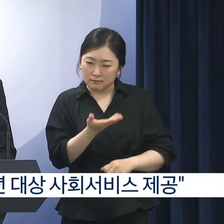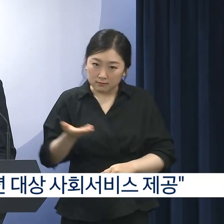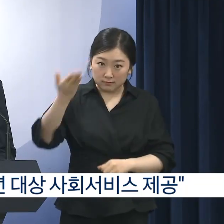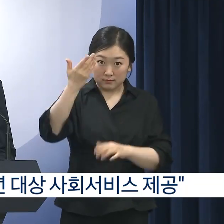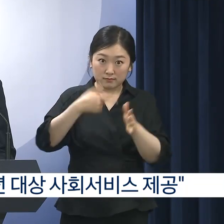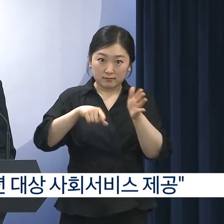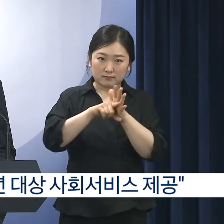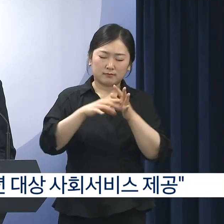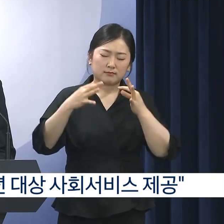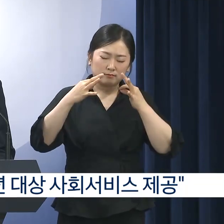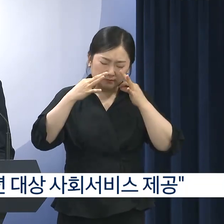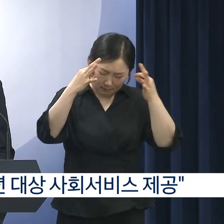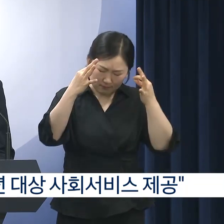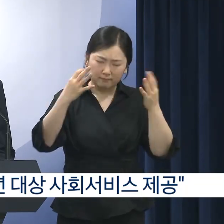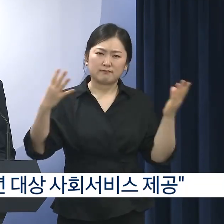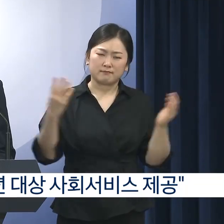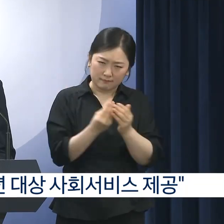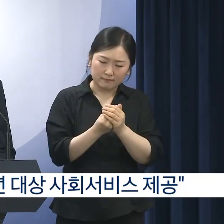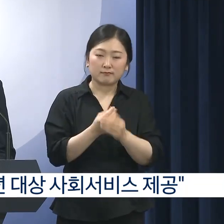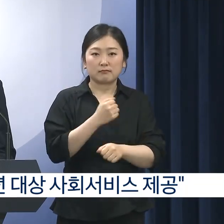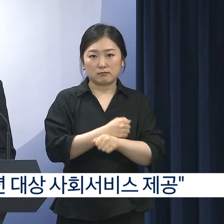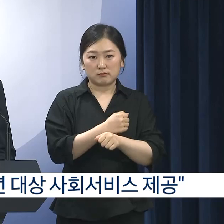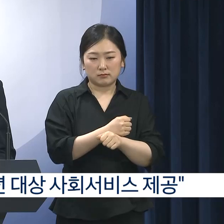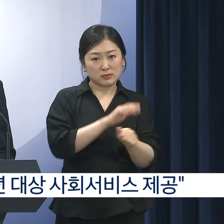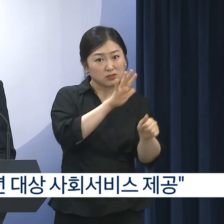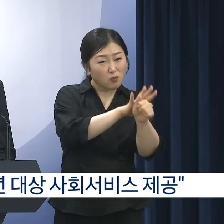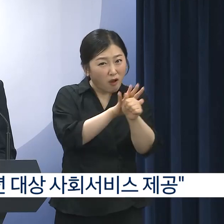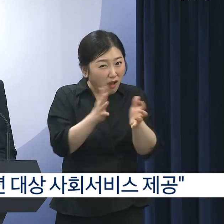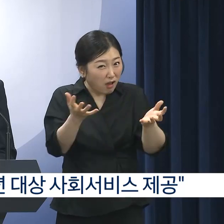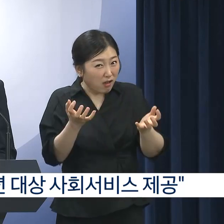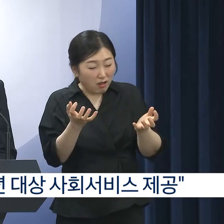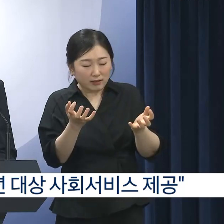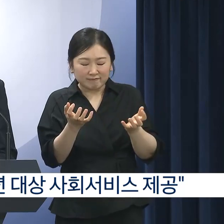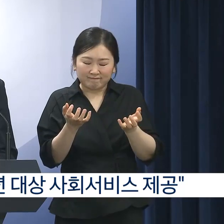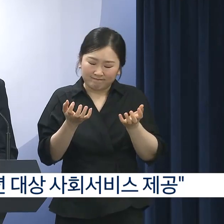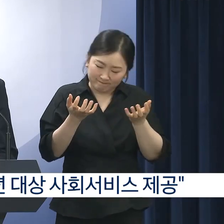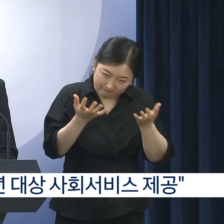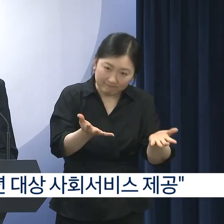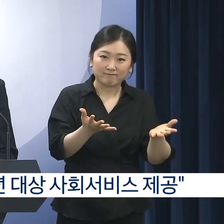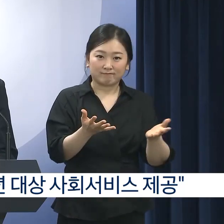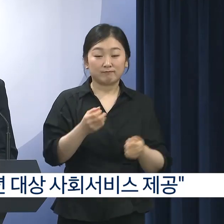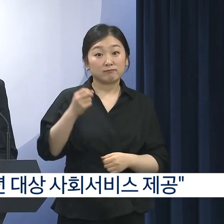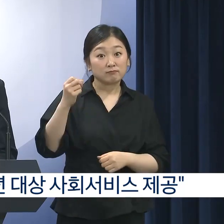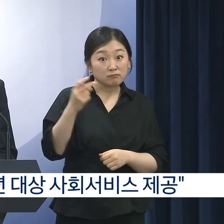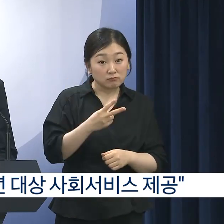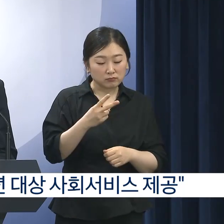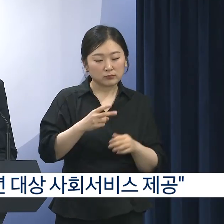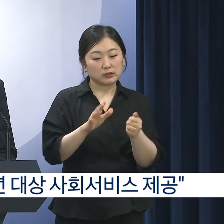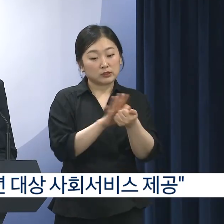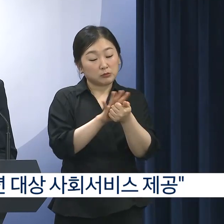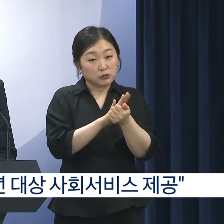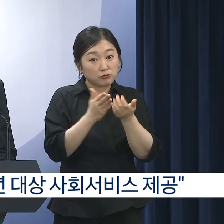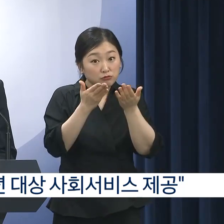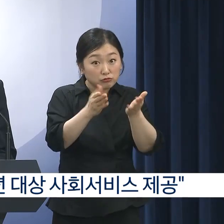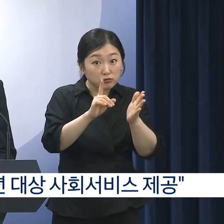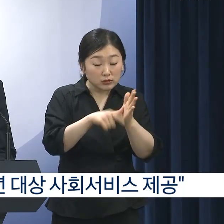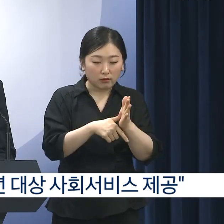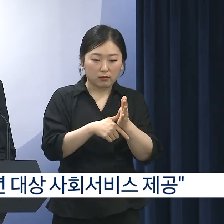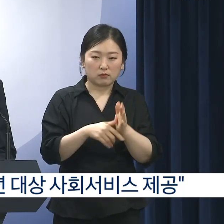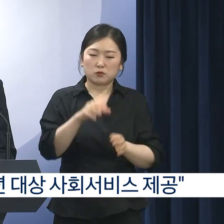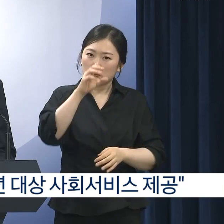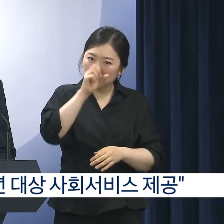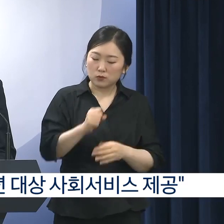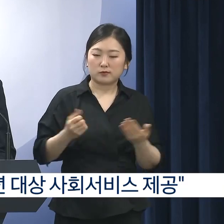노력을 다하겠습니다. 모든 지원을 아끼지 않겠습니다. 또한 서비스 제공 과정에서 양질의 일자리를